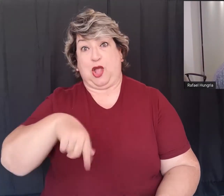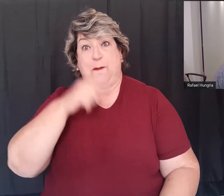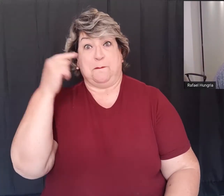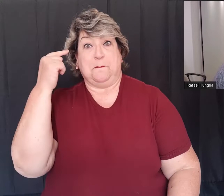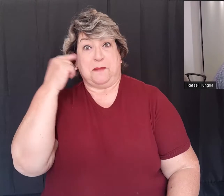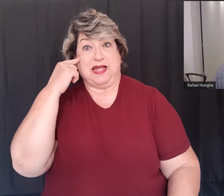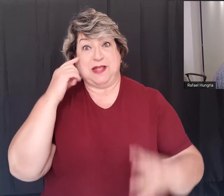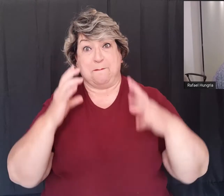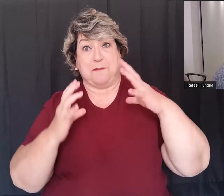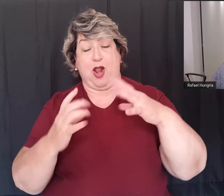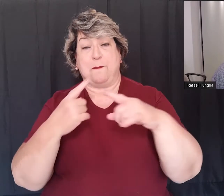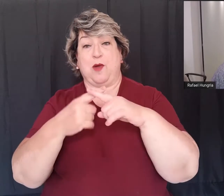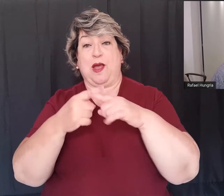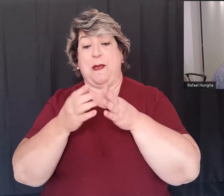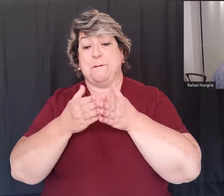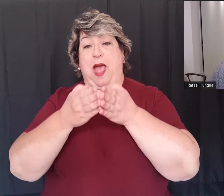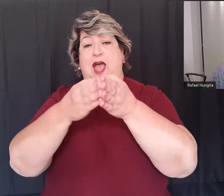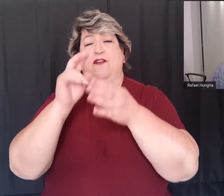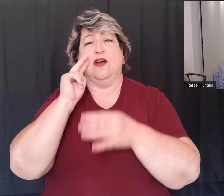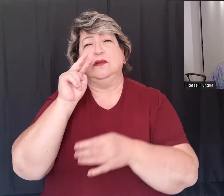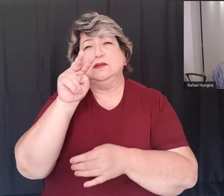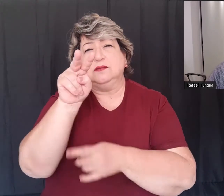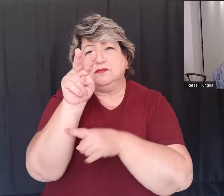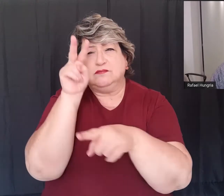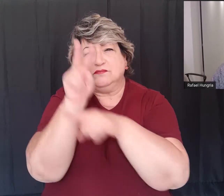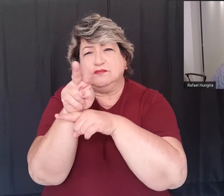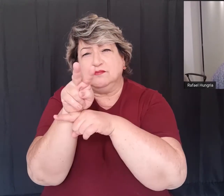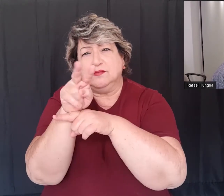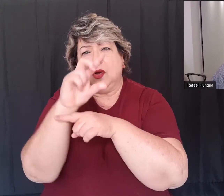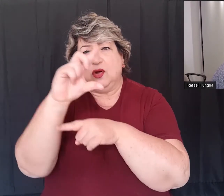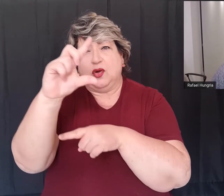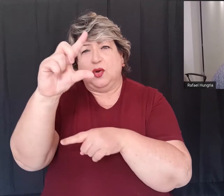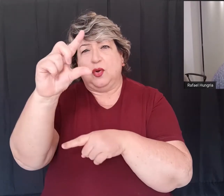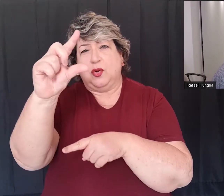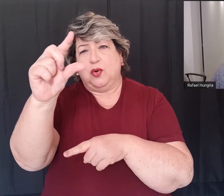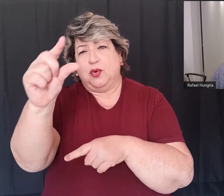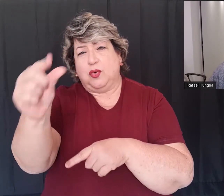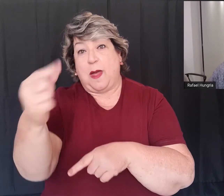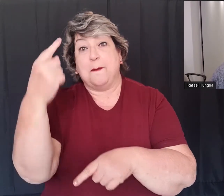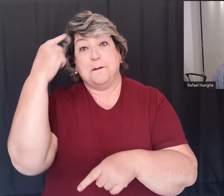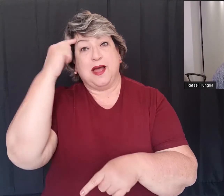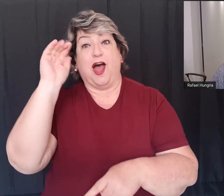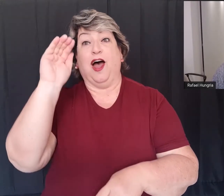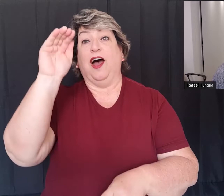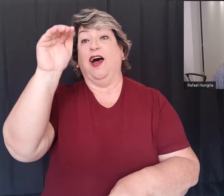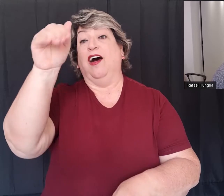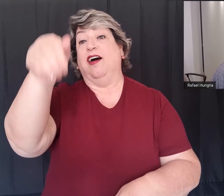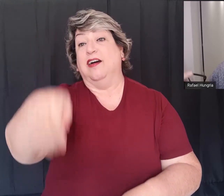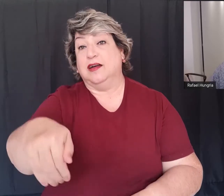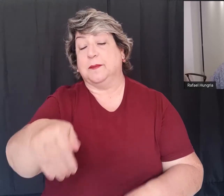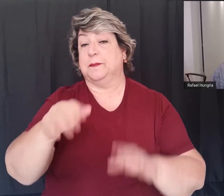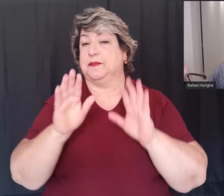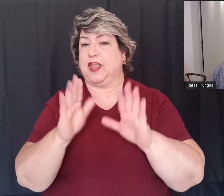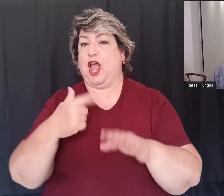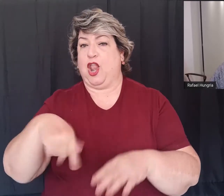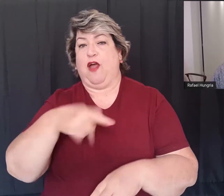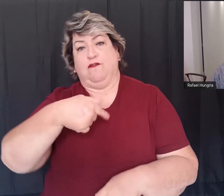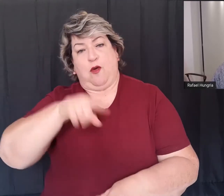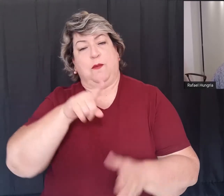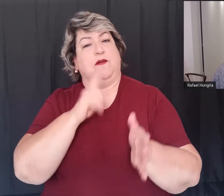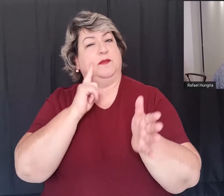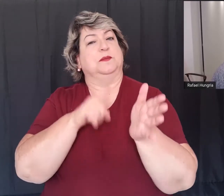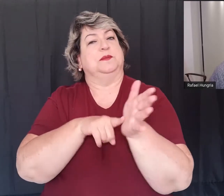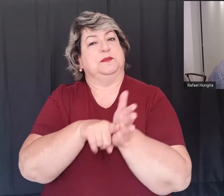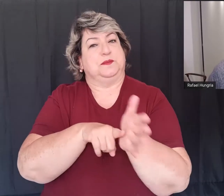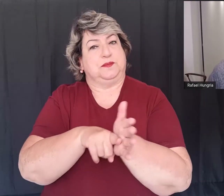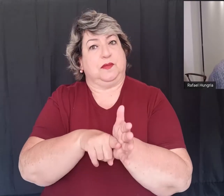nós, acreditando, né, que a Terra era um globo, fomos comprovar cientificamente, através de experimentos científicos, para identificar